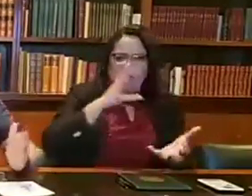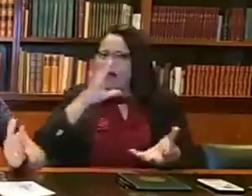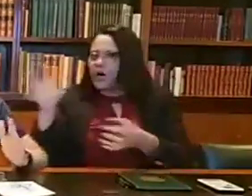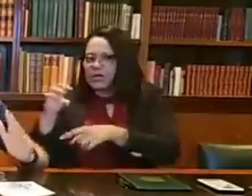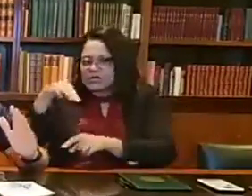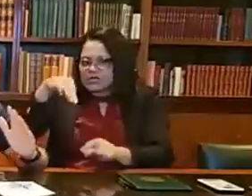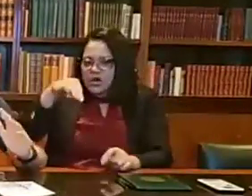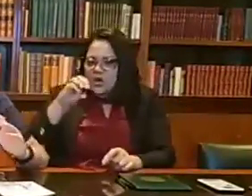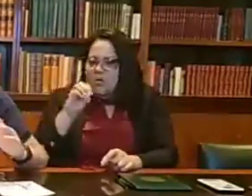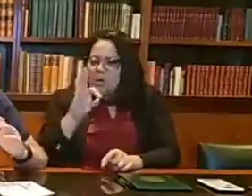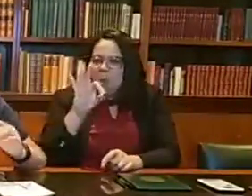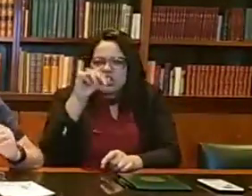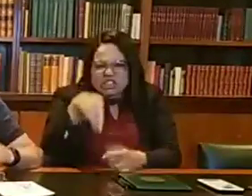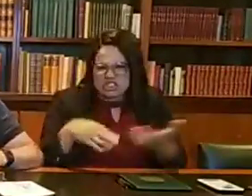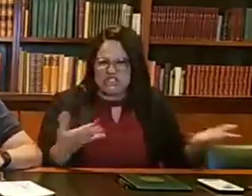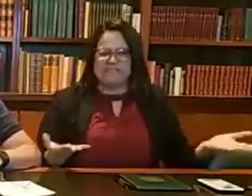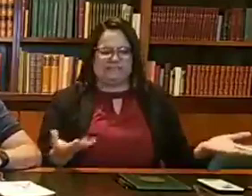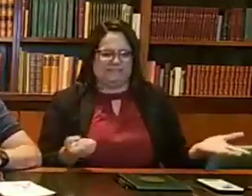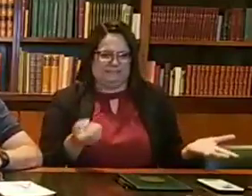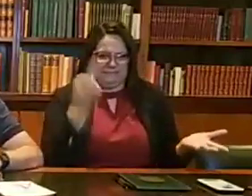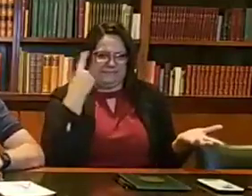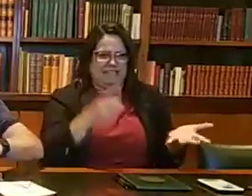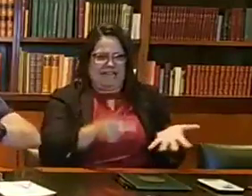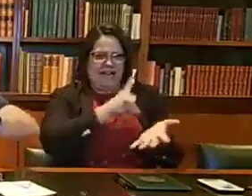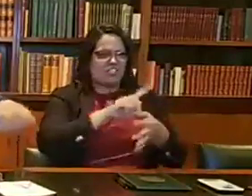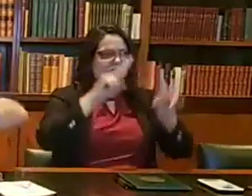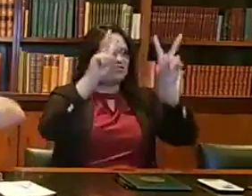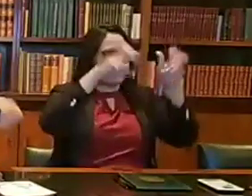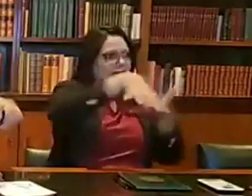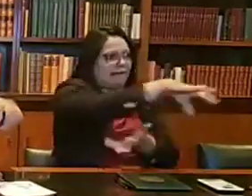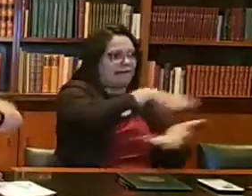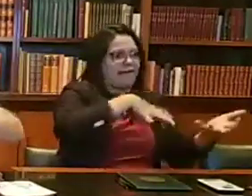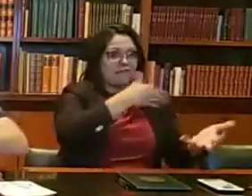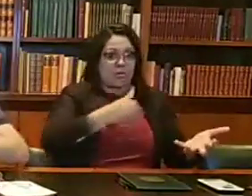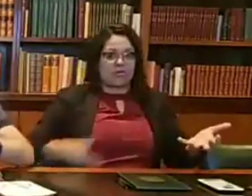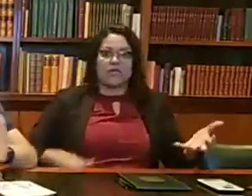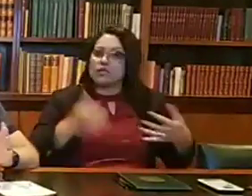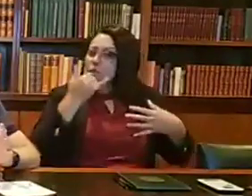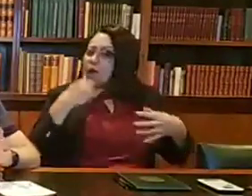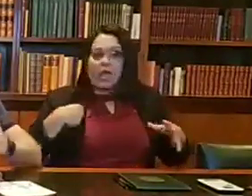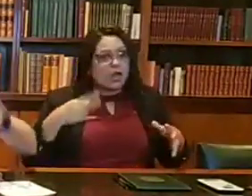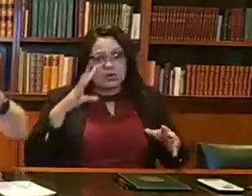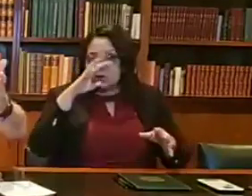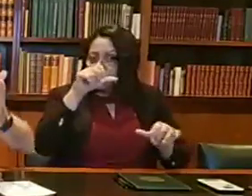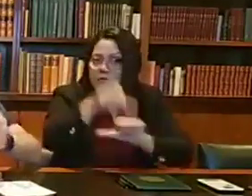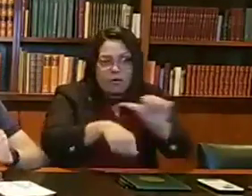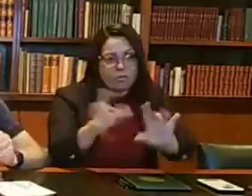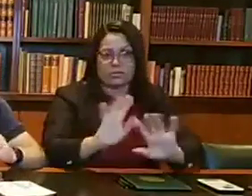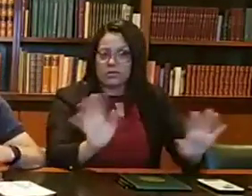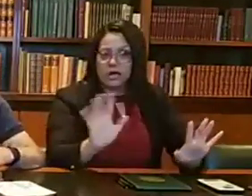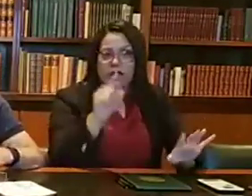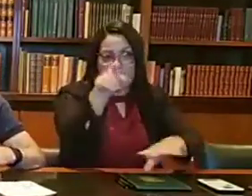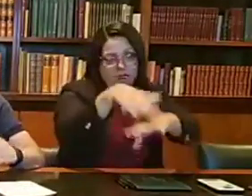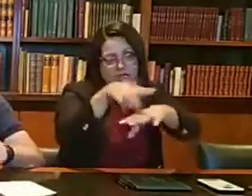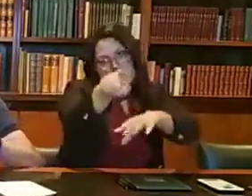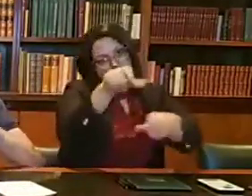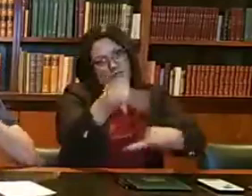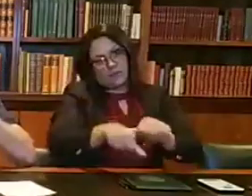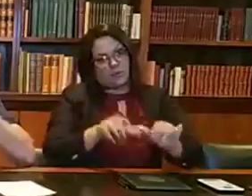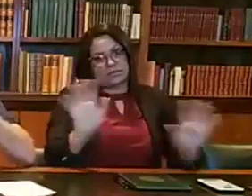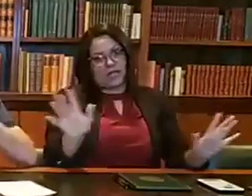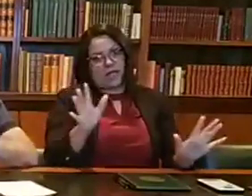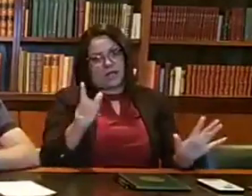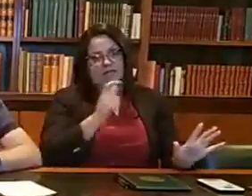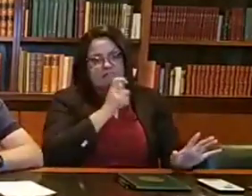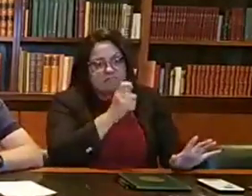Essa é a imprensa brasileira. Tá, que não adianta que eu não vou mudar, porque eu estou do lado da verdade. Quem tem que mudar são vocês, tá certo? Mas